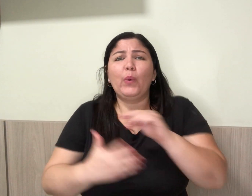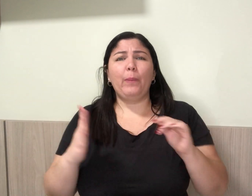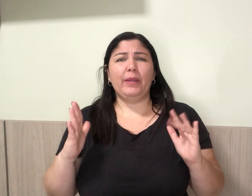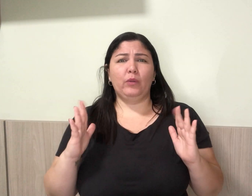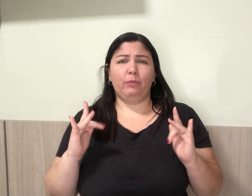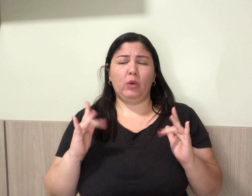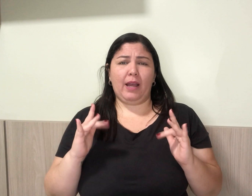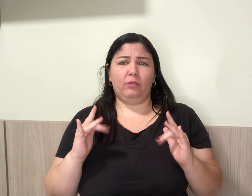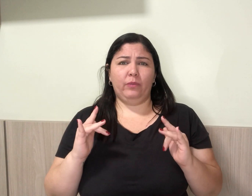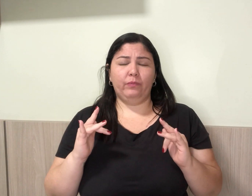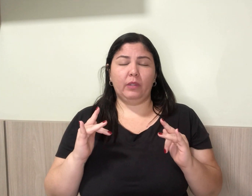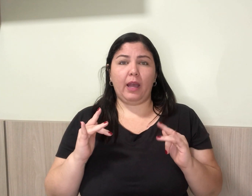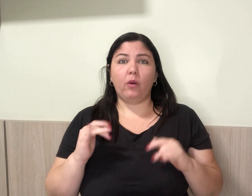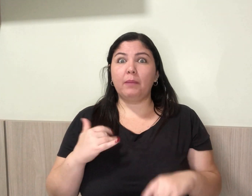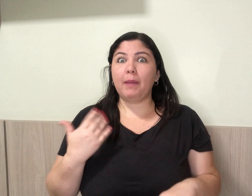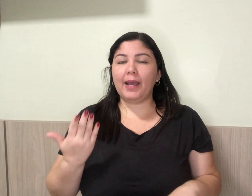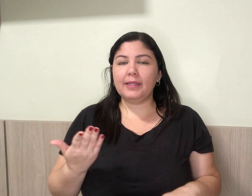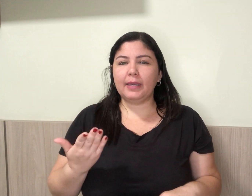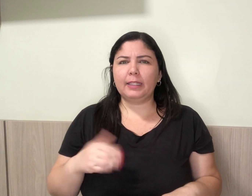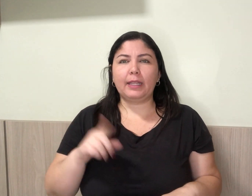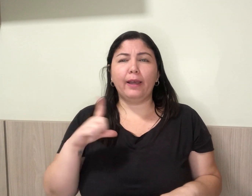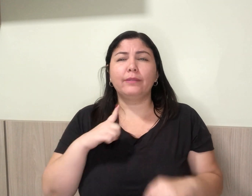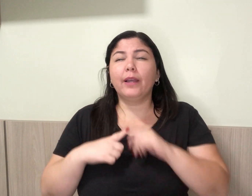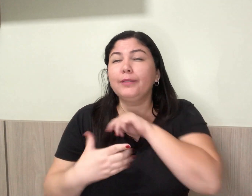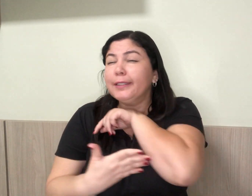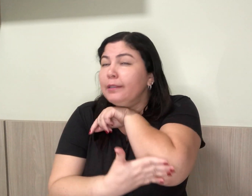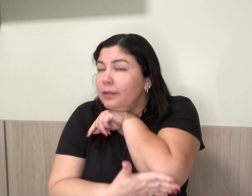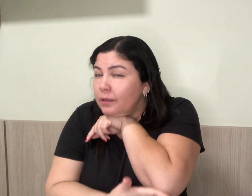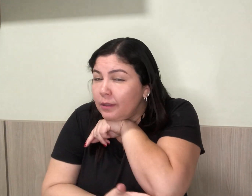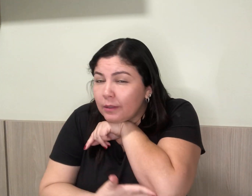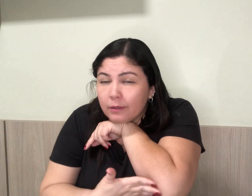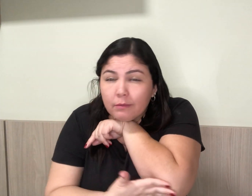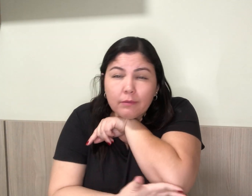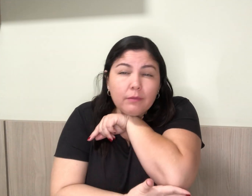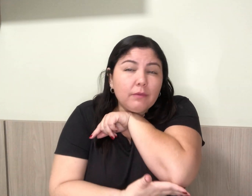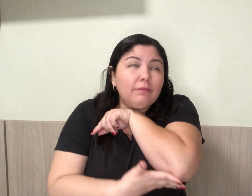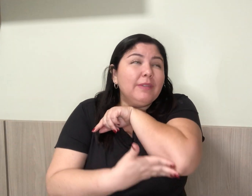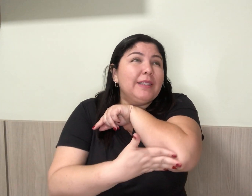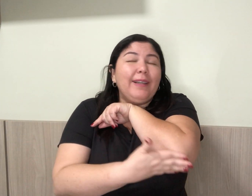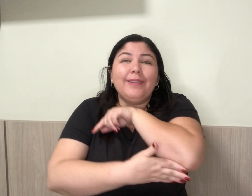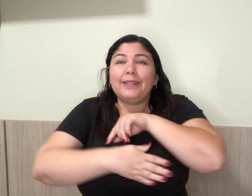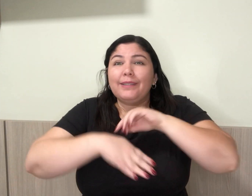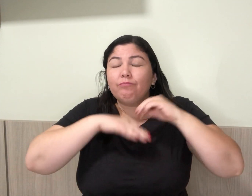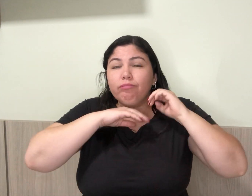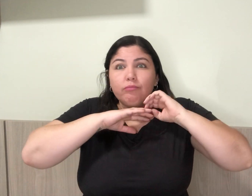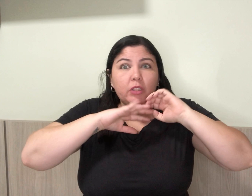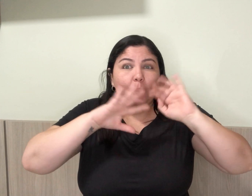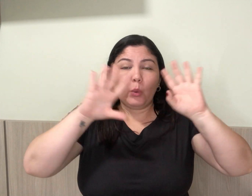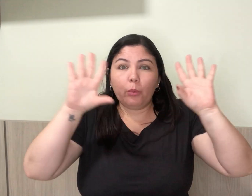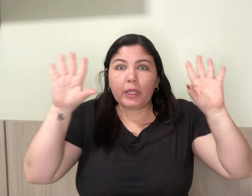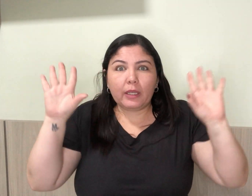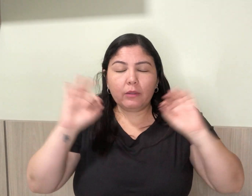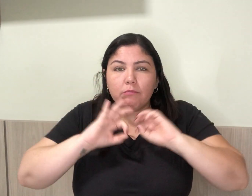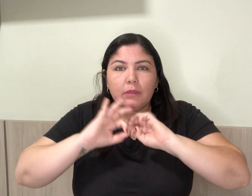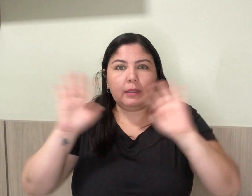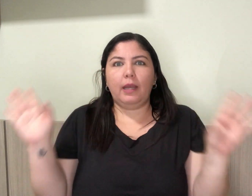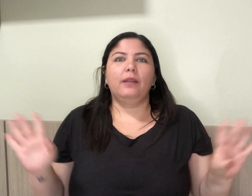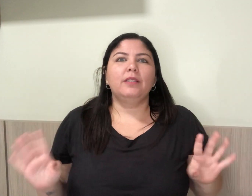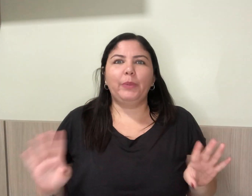ciúme do namorado. Agora mais ainda, ela tem... Isso aqui é assim, um ciúme que não tem